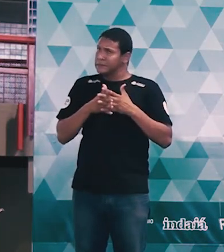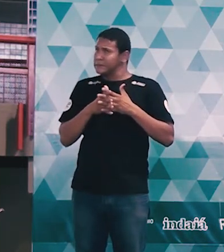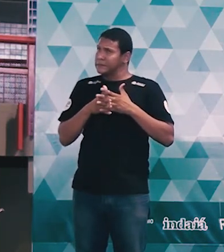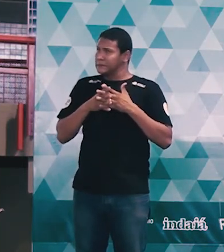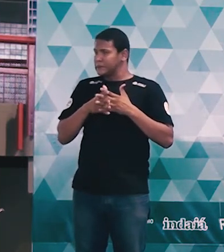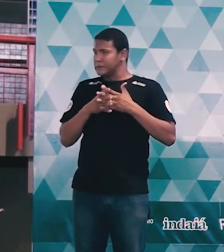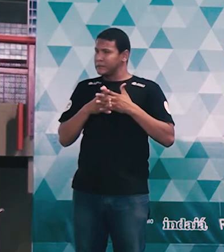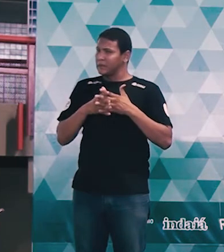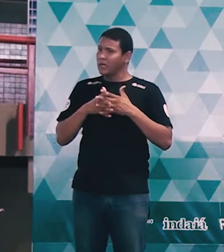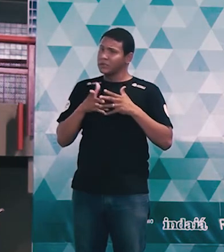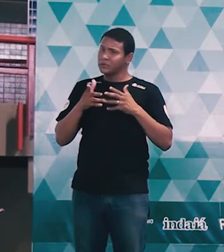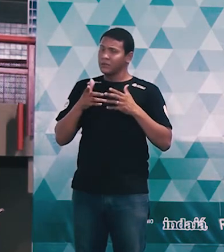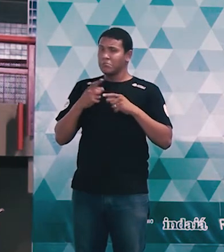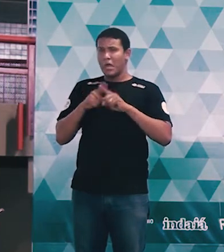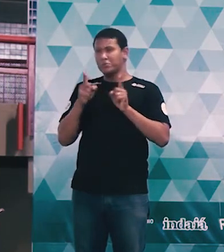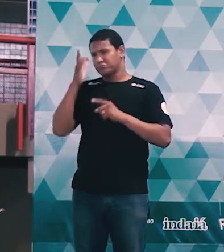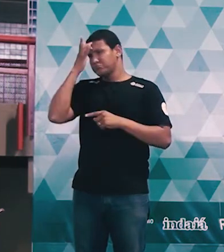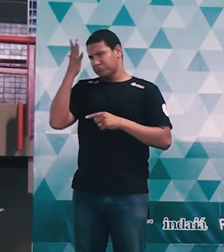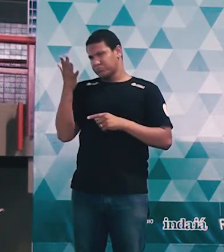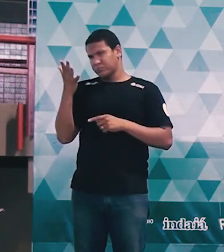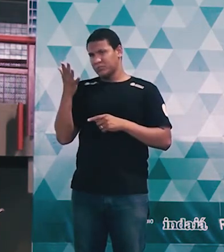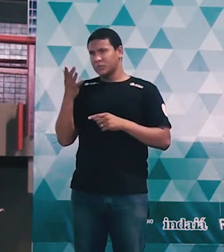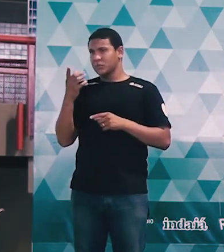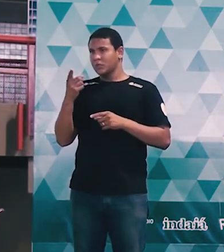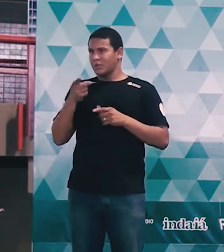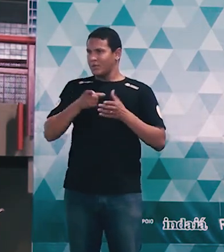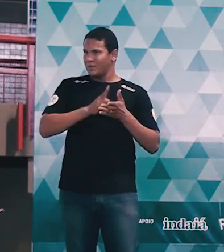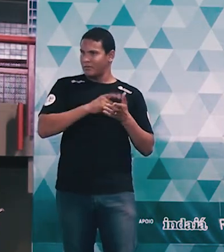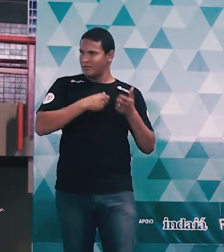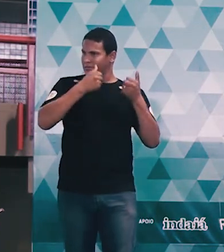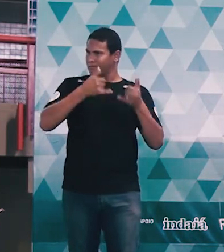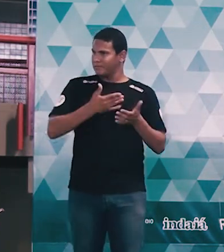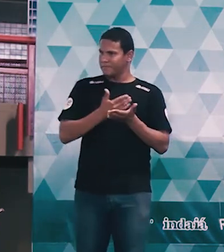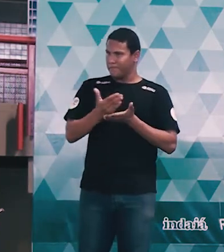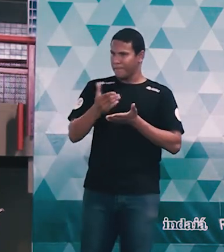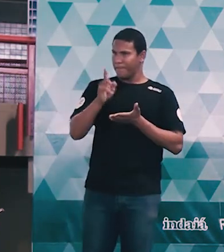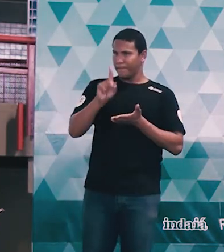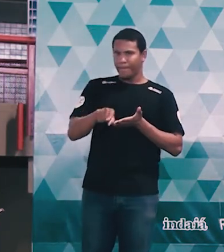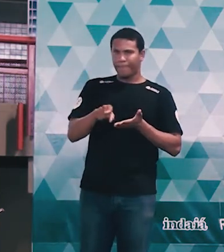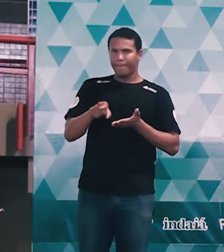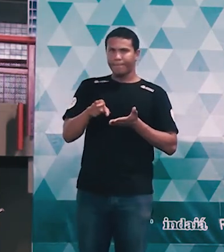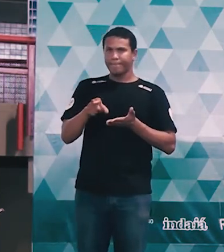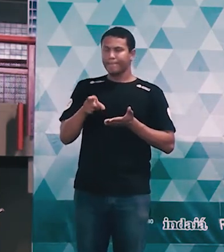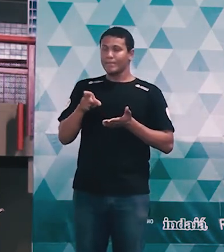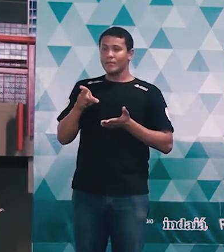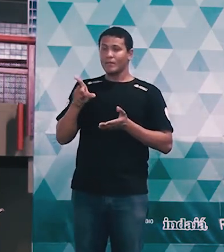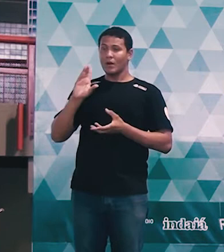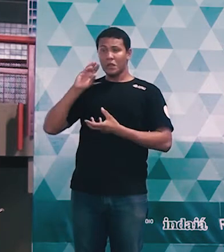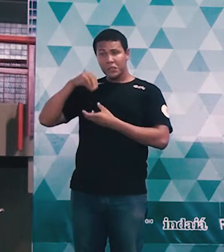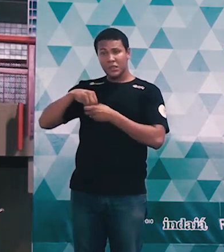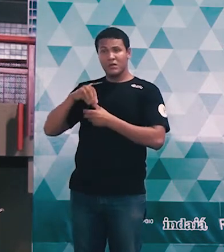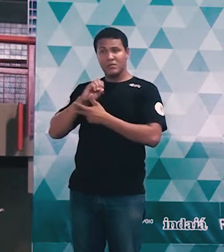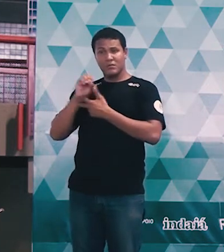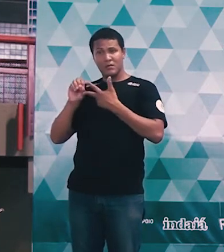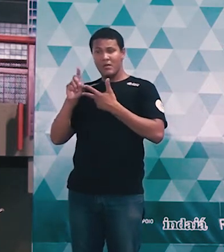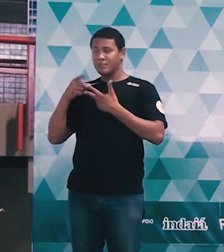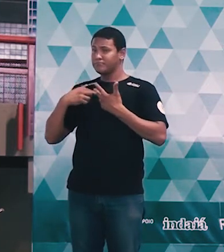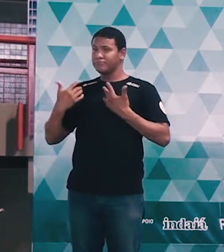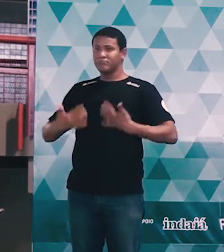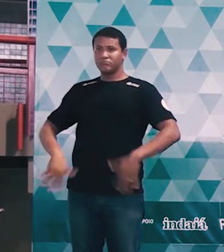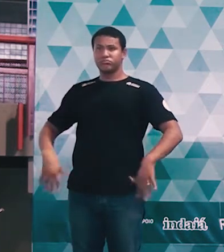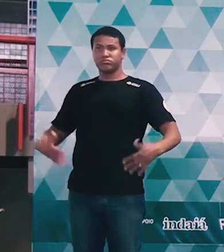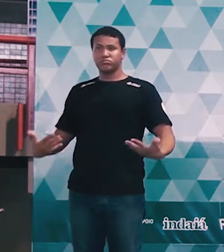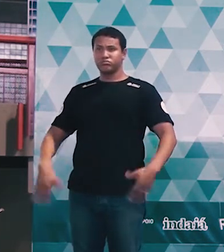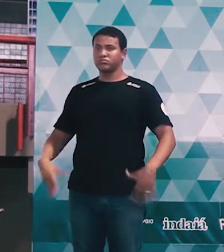fácil e que, como eu comentei com vocês no início da aula, é o assunto que é mais abordado na prova do Enem. Não